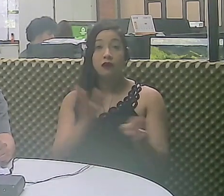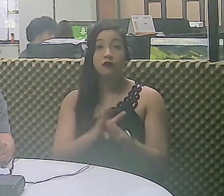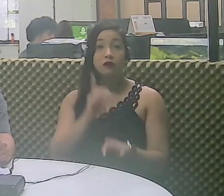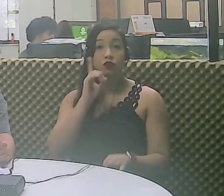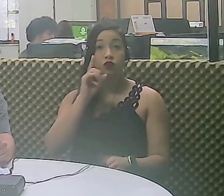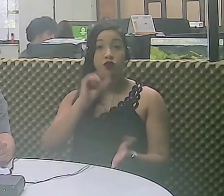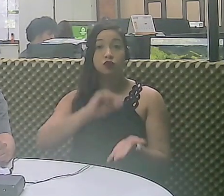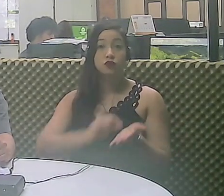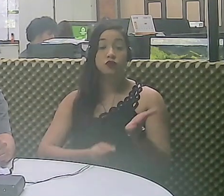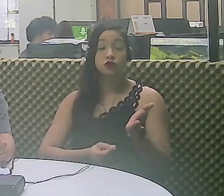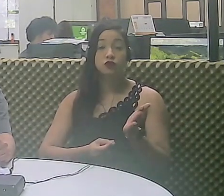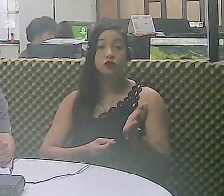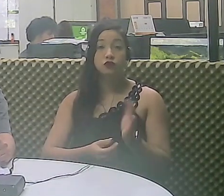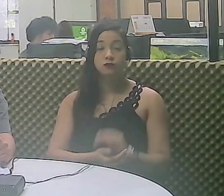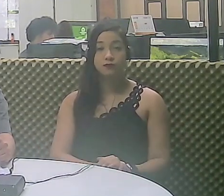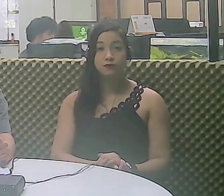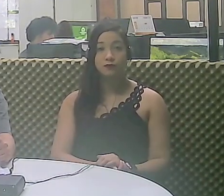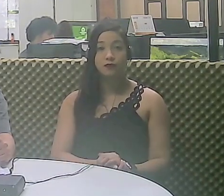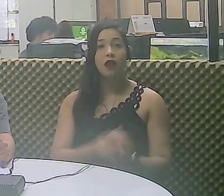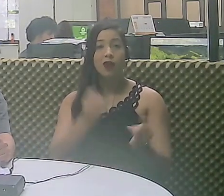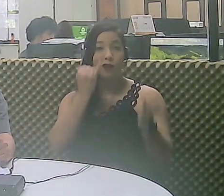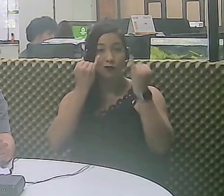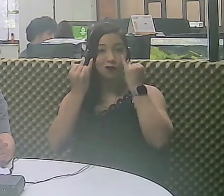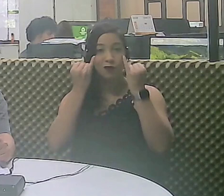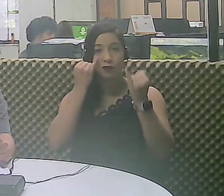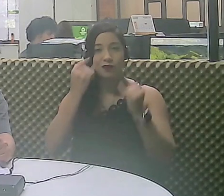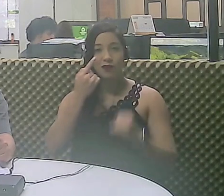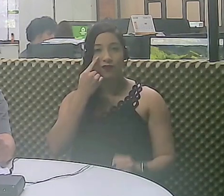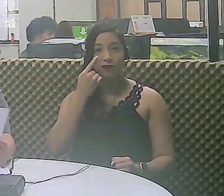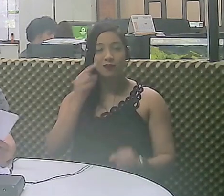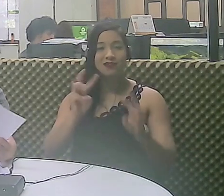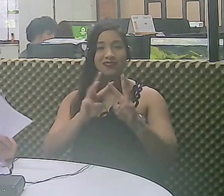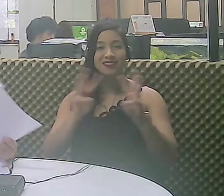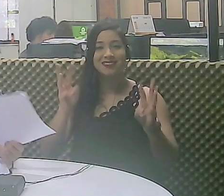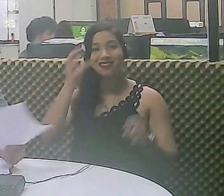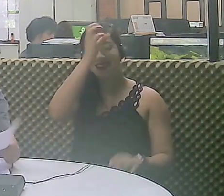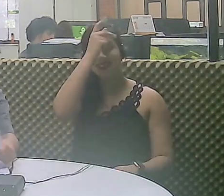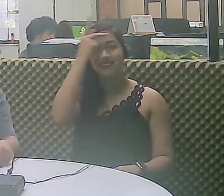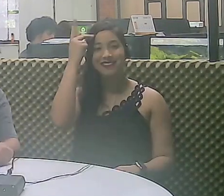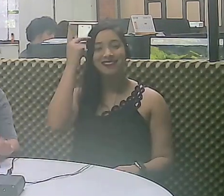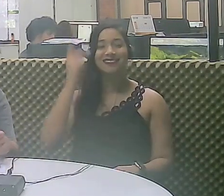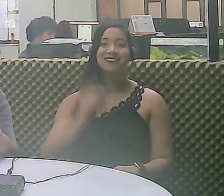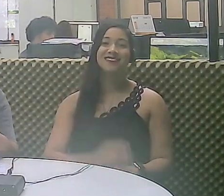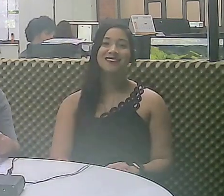da assinatura do contrato. Demais informações você encontra no portal da Prefeitura.